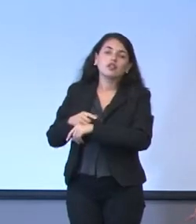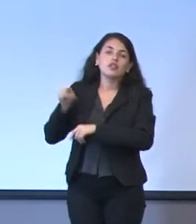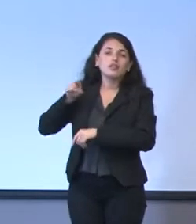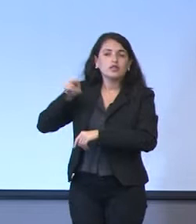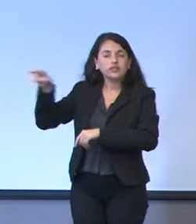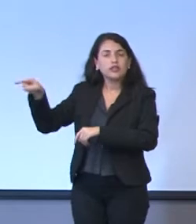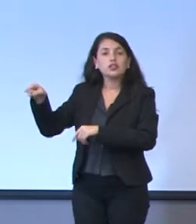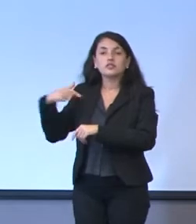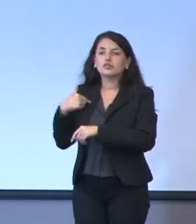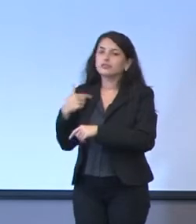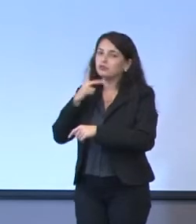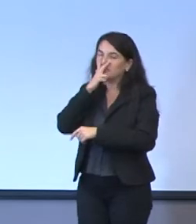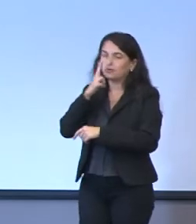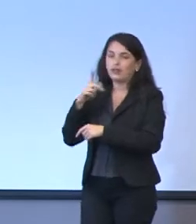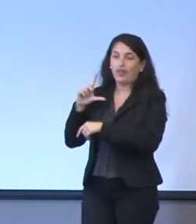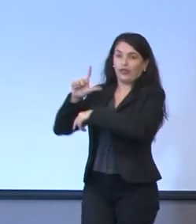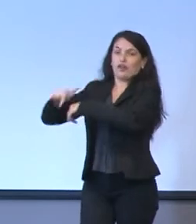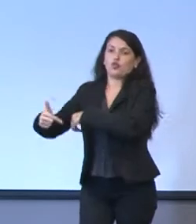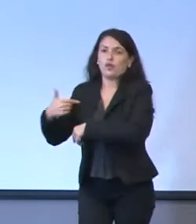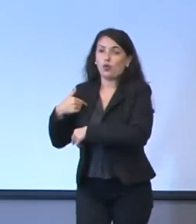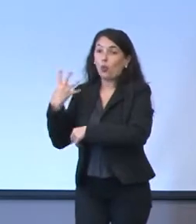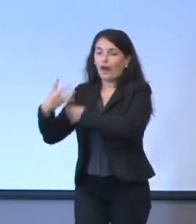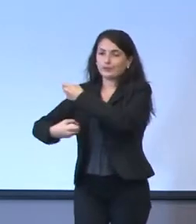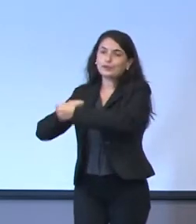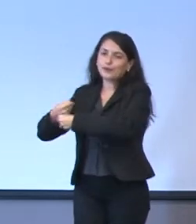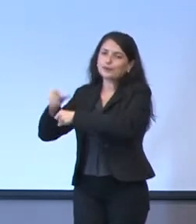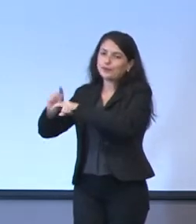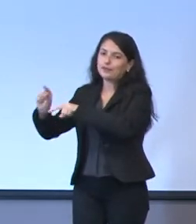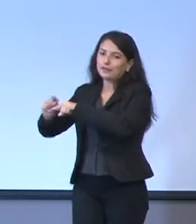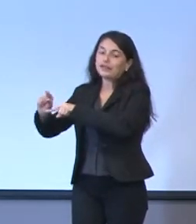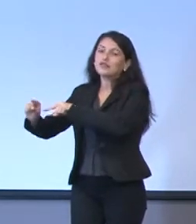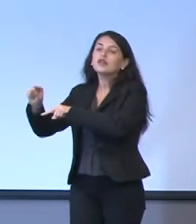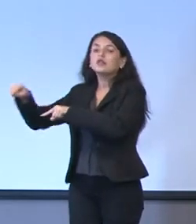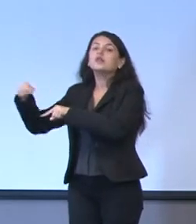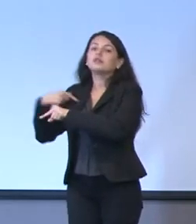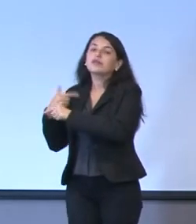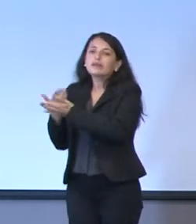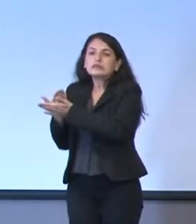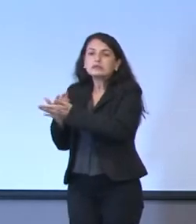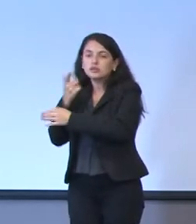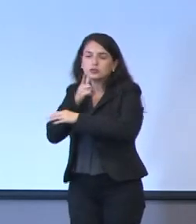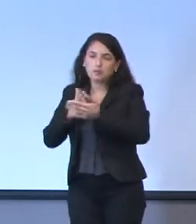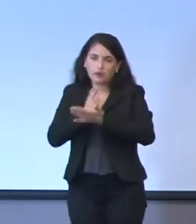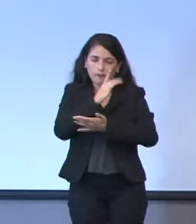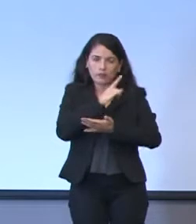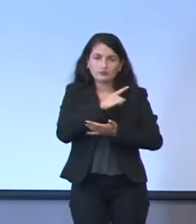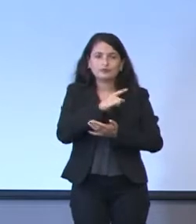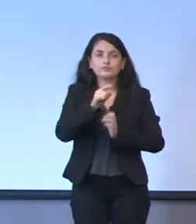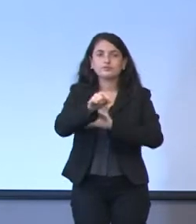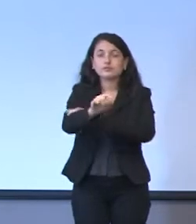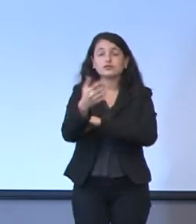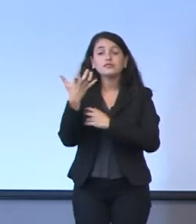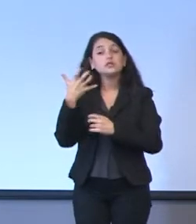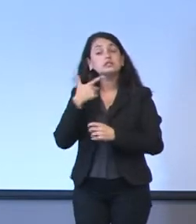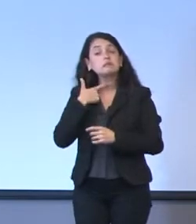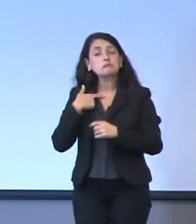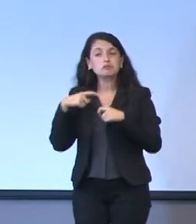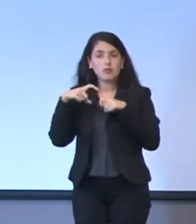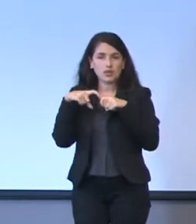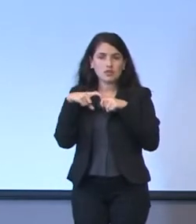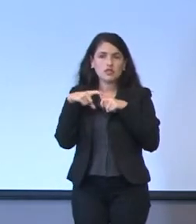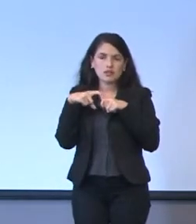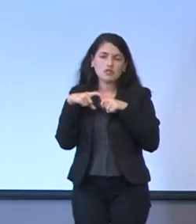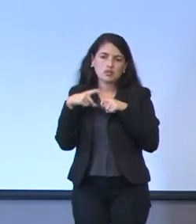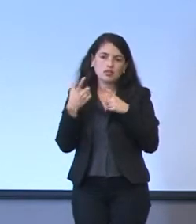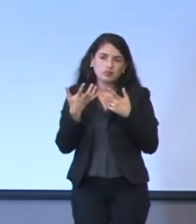minha entrada no ensino superior. E eu queria fazer... inicialmente, meus planos eram fazer medicina. Em virtude,